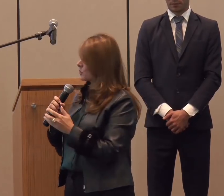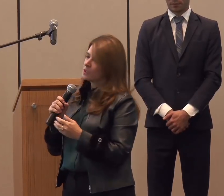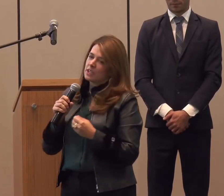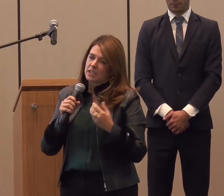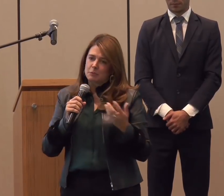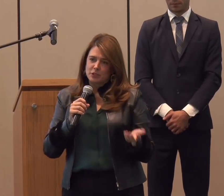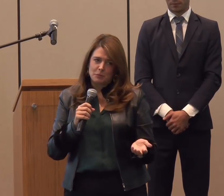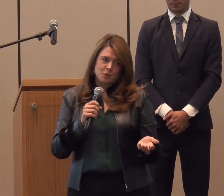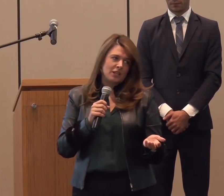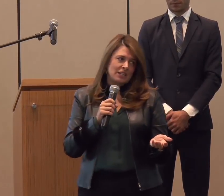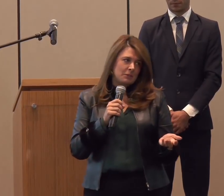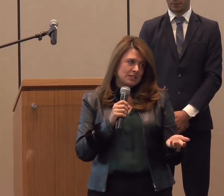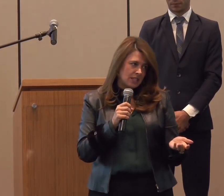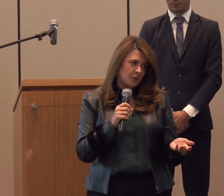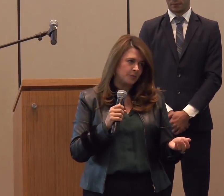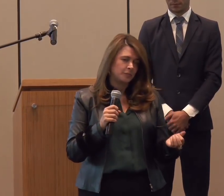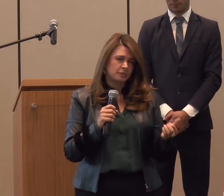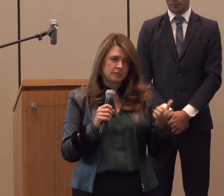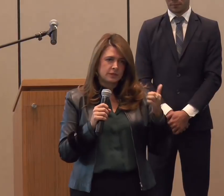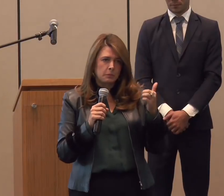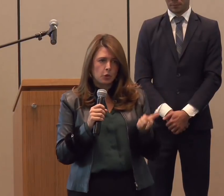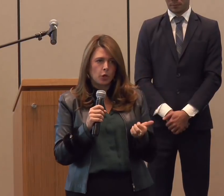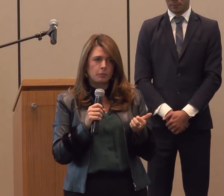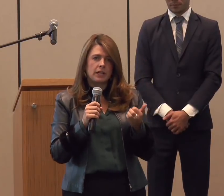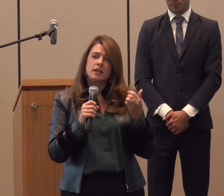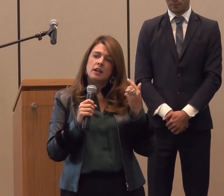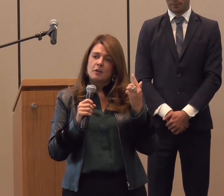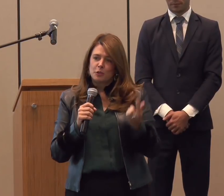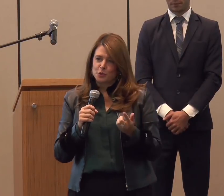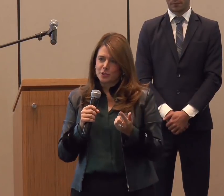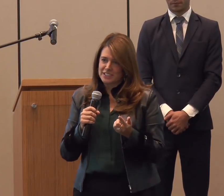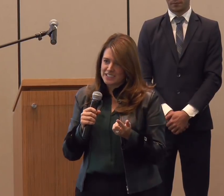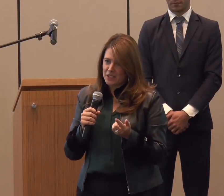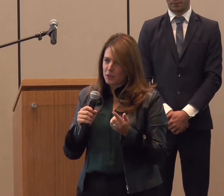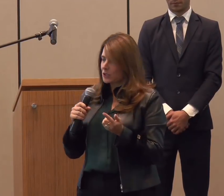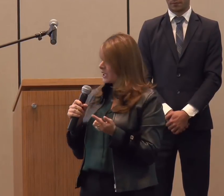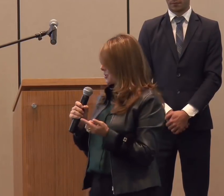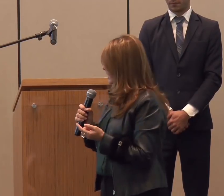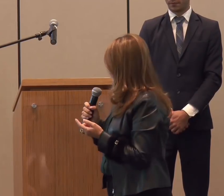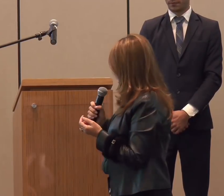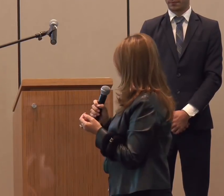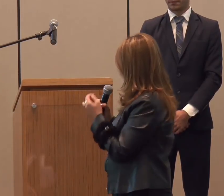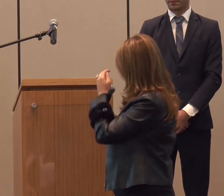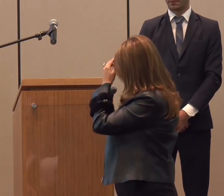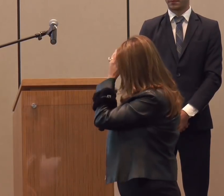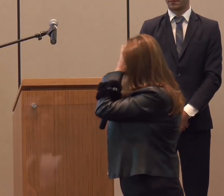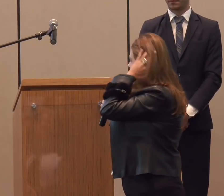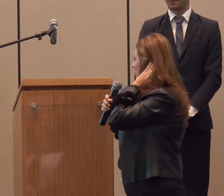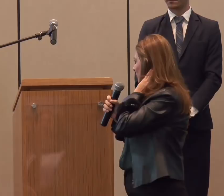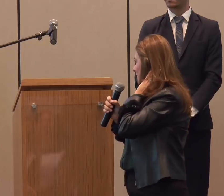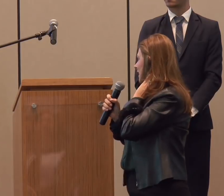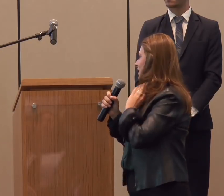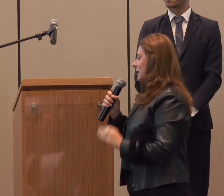autónomos que apoyamos en el ministerio pero colombia fontur desde hace cuatro años y desde el primero de